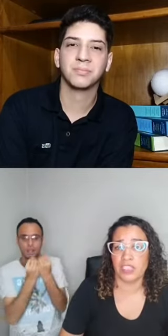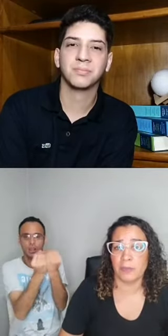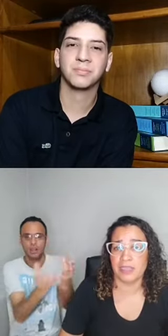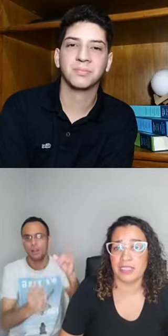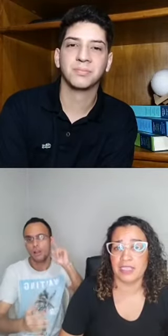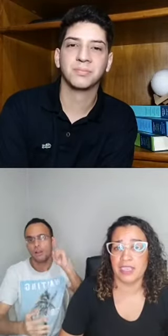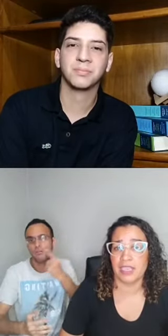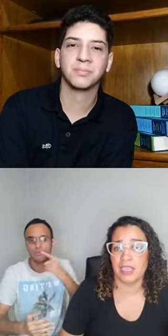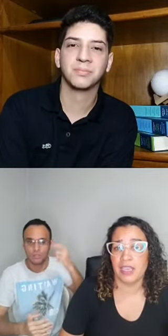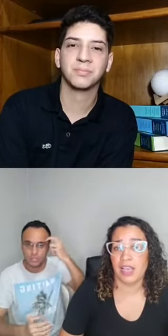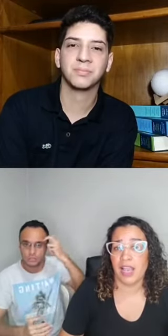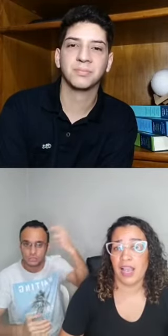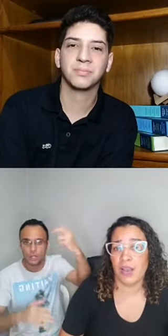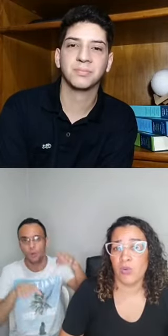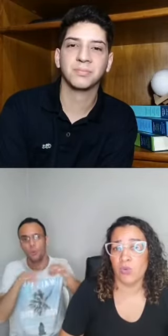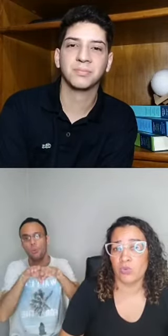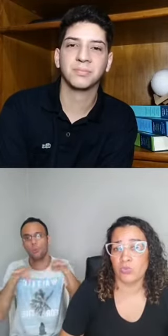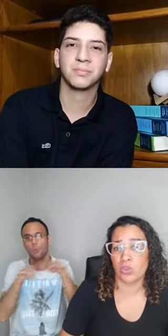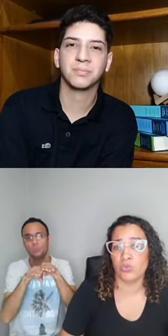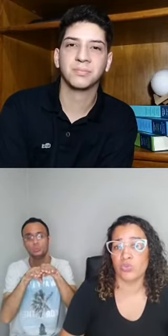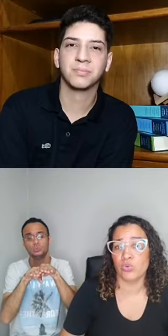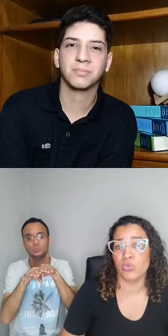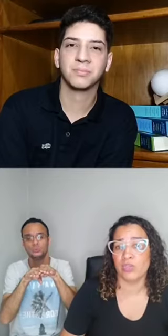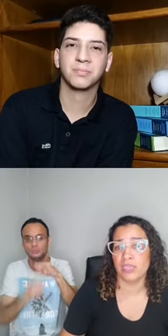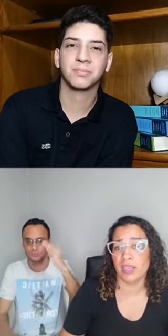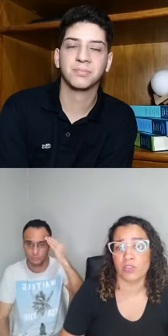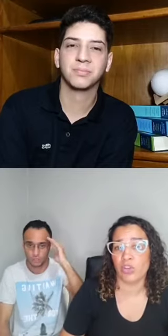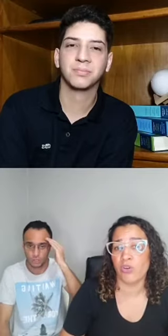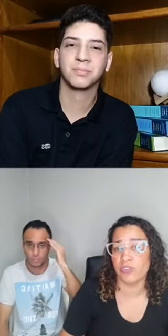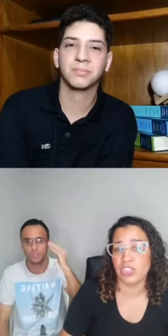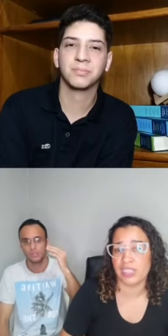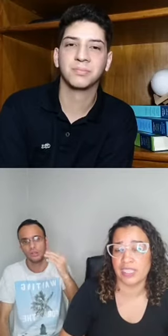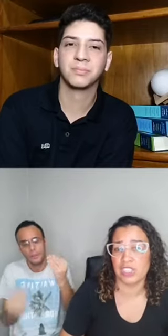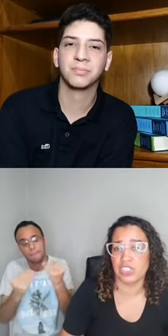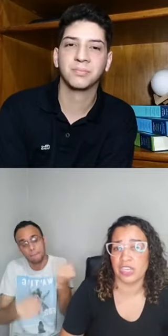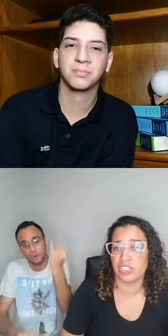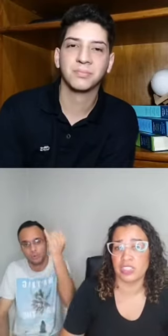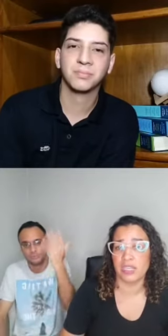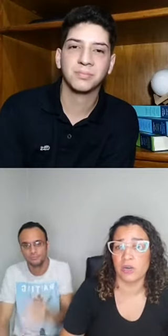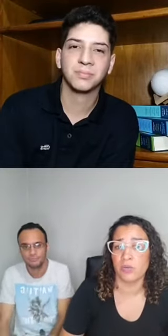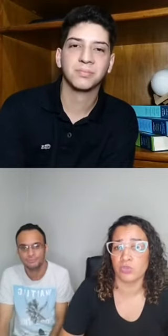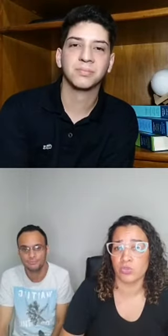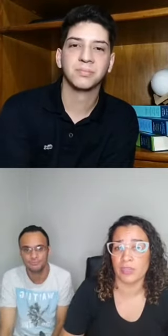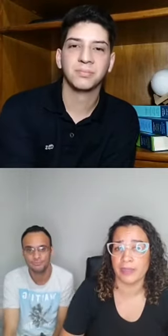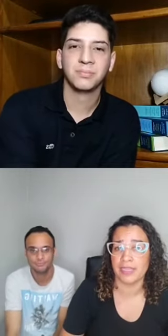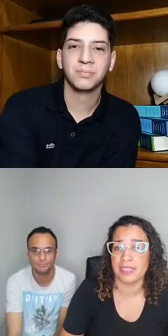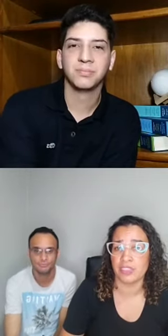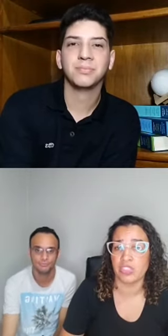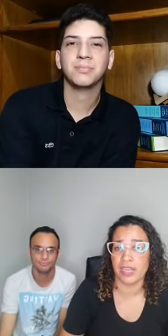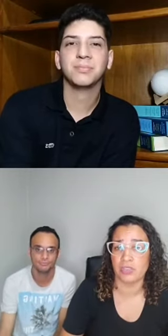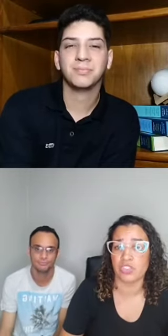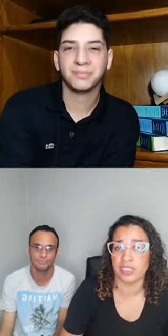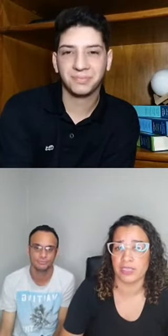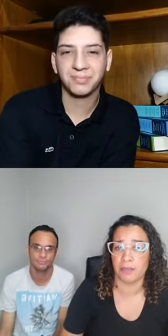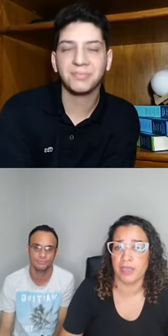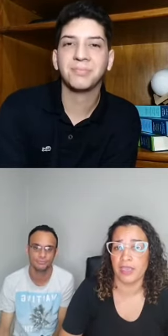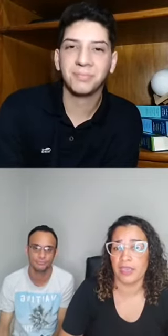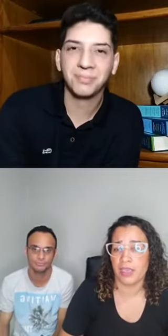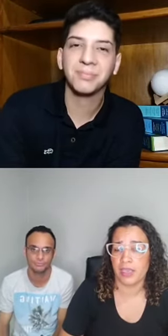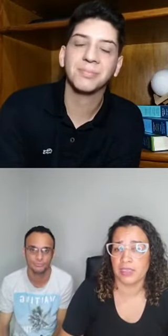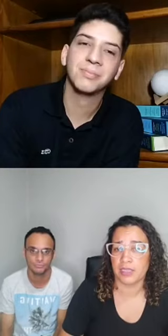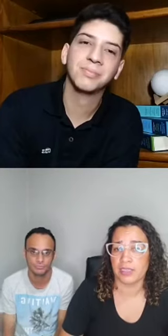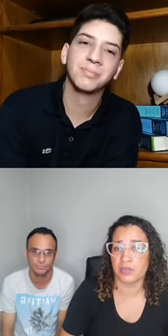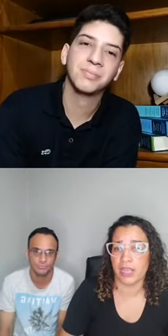Porque a gente pensa assim, só o surdo só o ouvinte que é inteligente. Não, o surdo também tem esse direito de